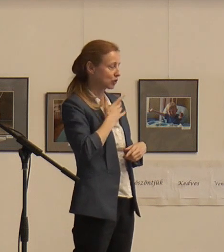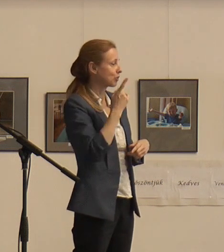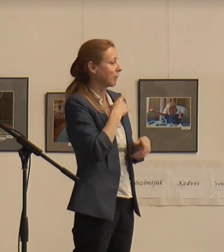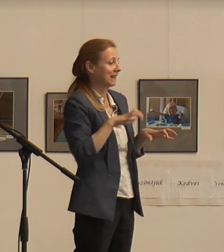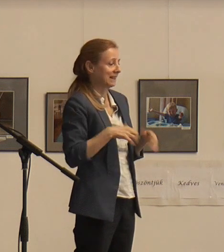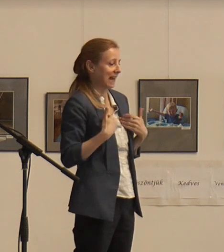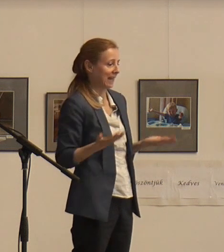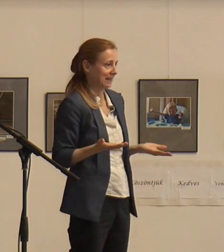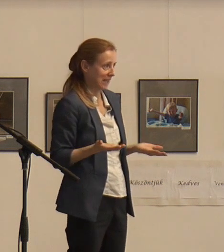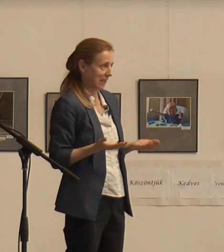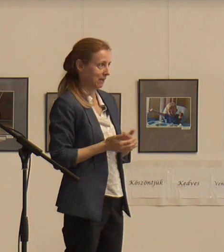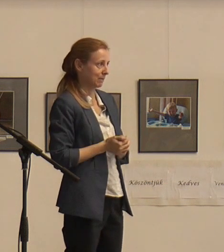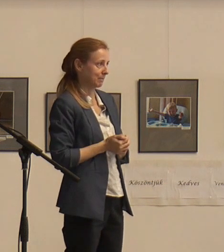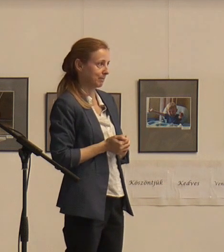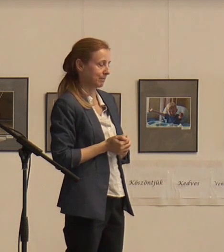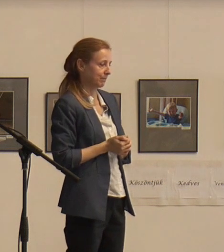tehetnék?